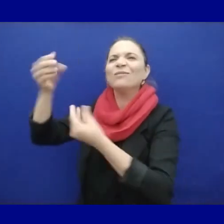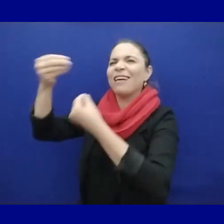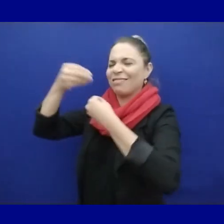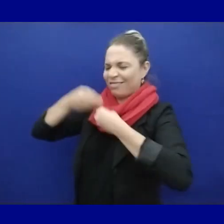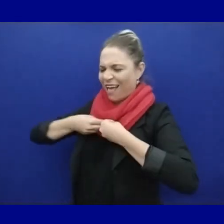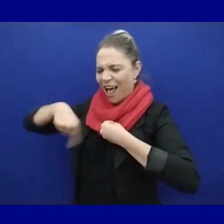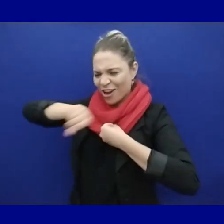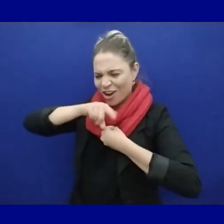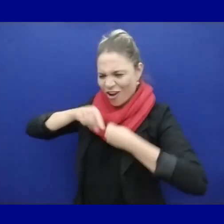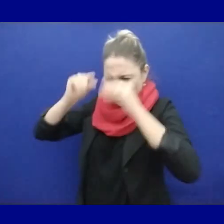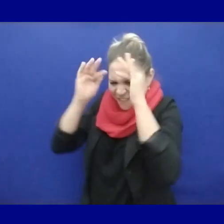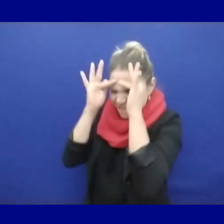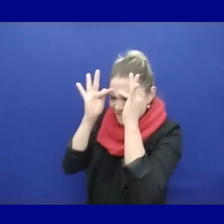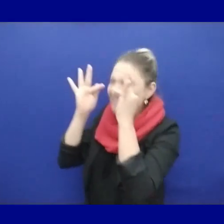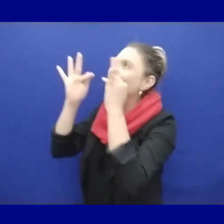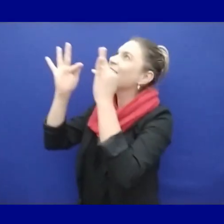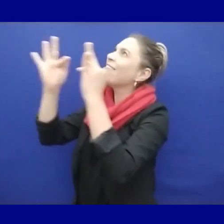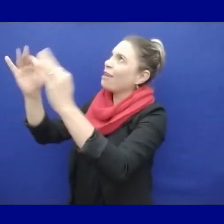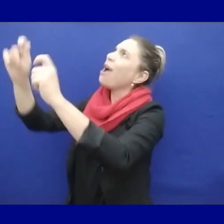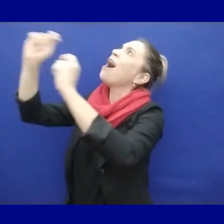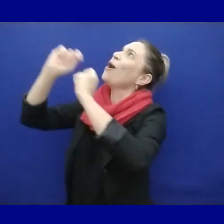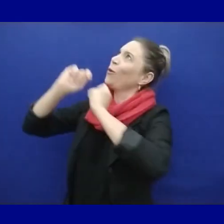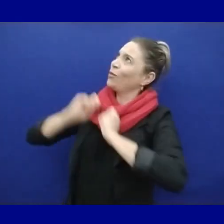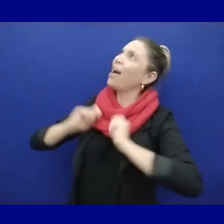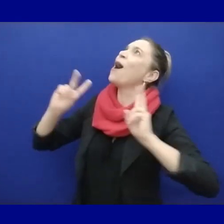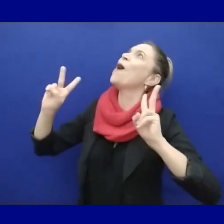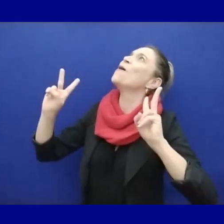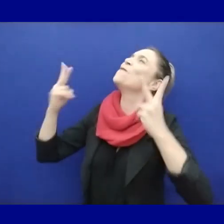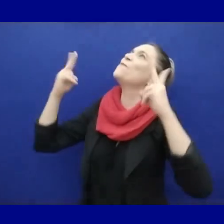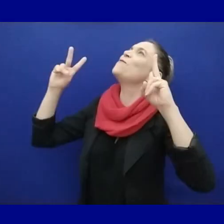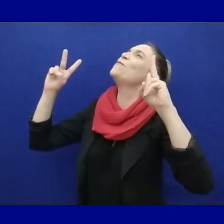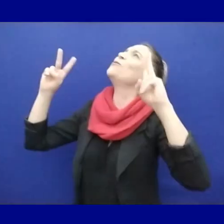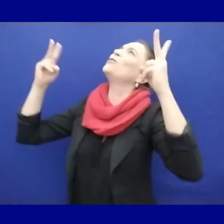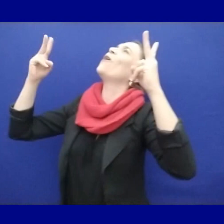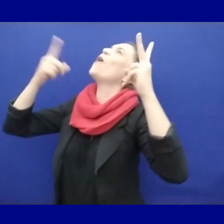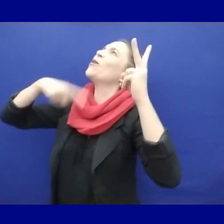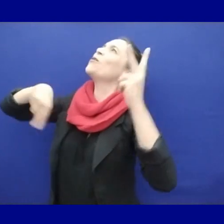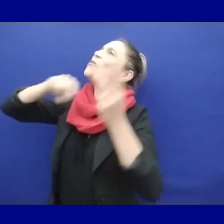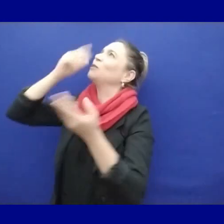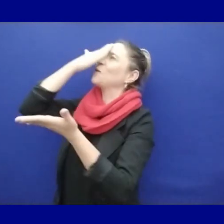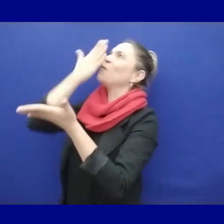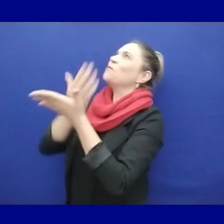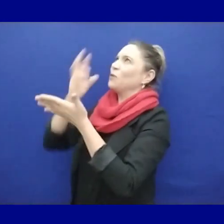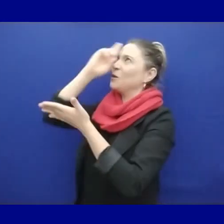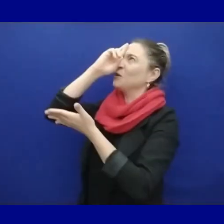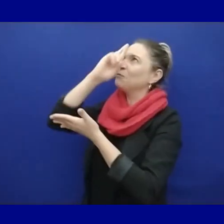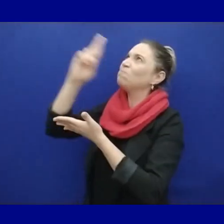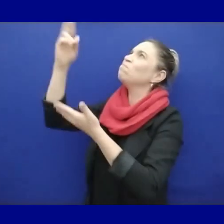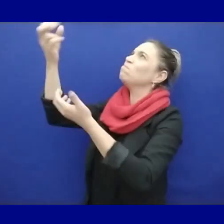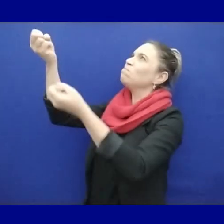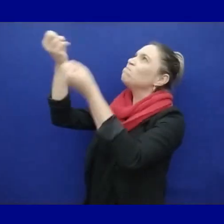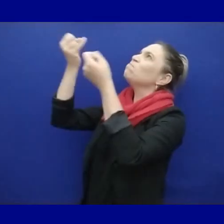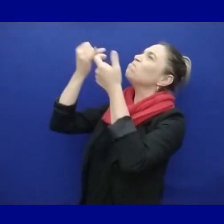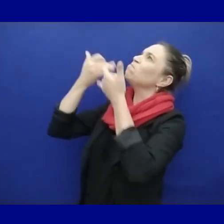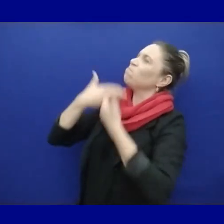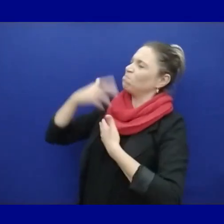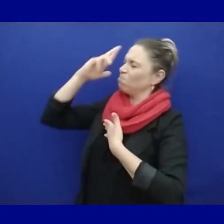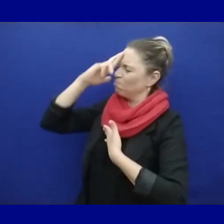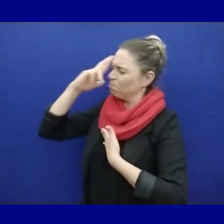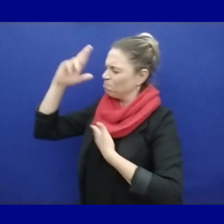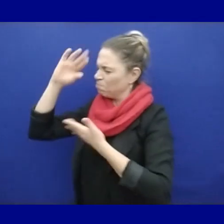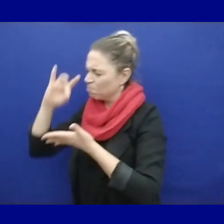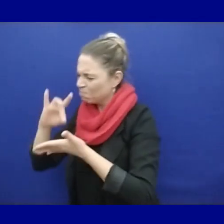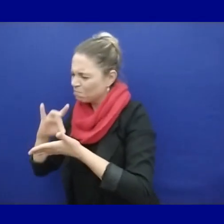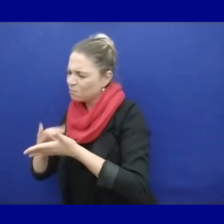melhor, mas dos fiéis e sinceros, como nos diz o